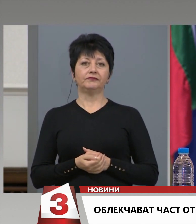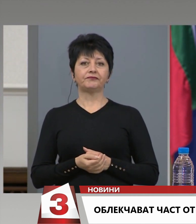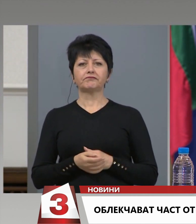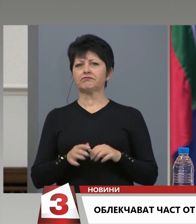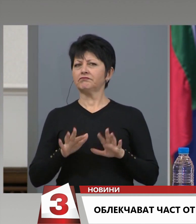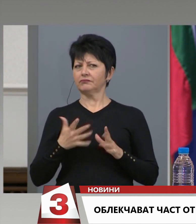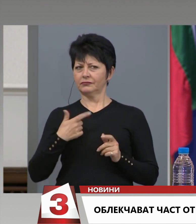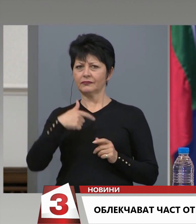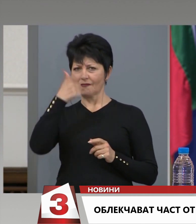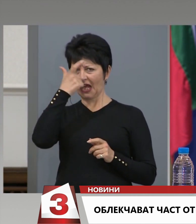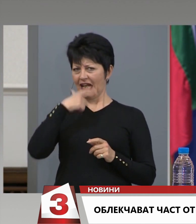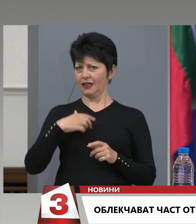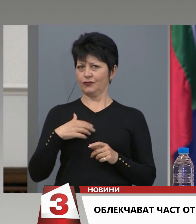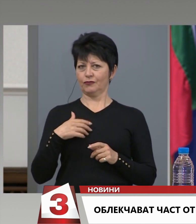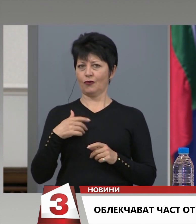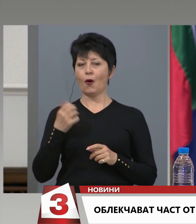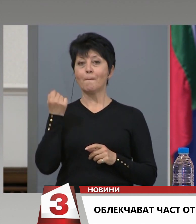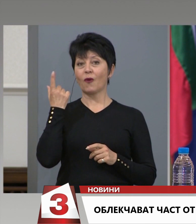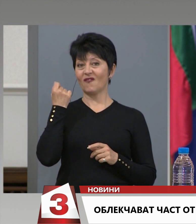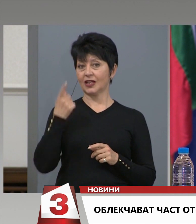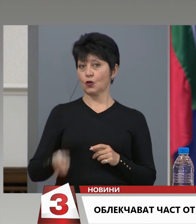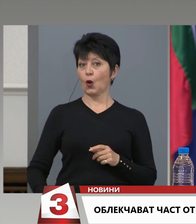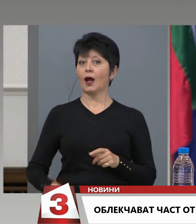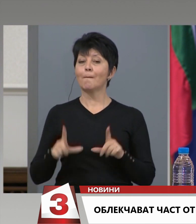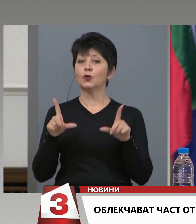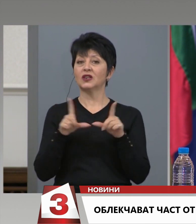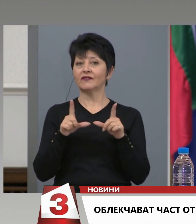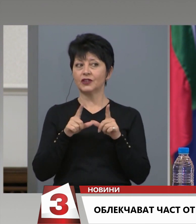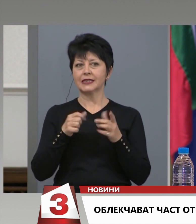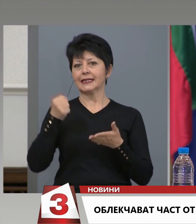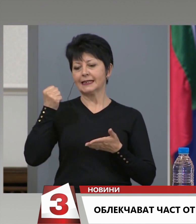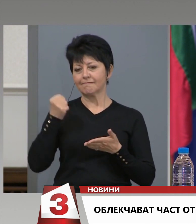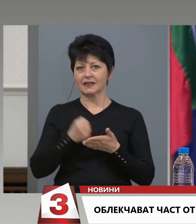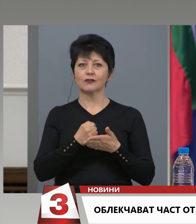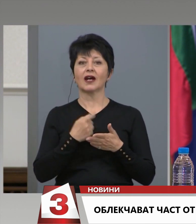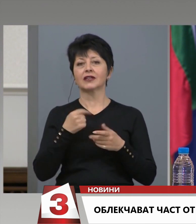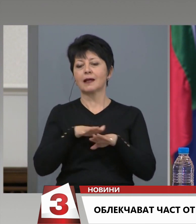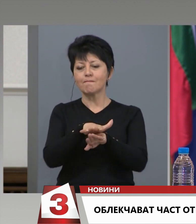И лично професор Мутафчийски настоява и за плувните басейни.